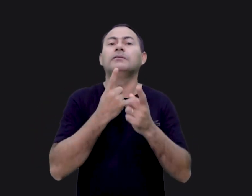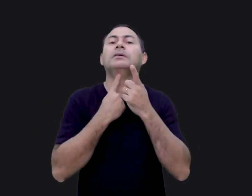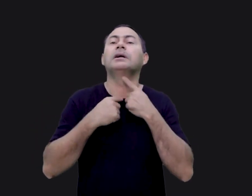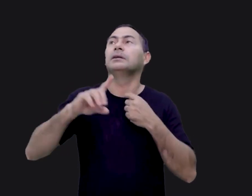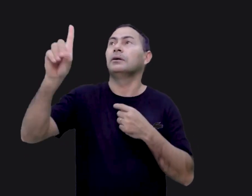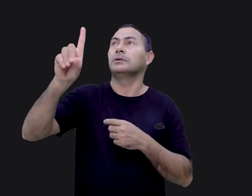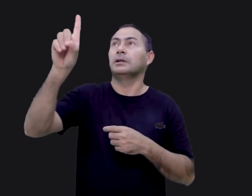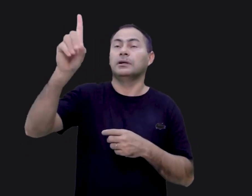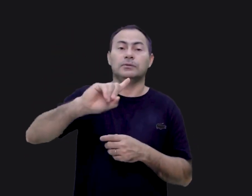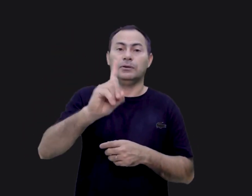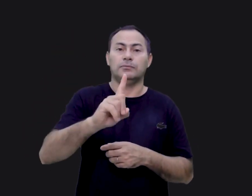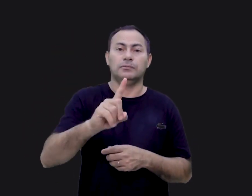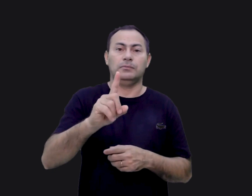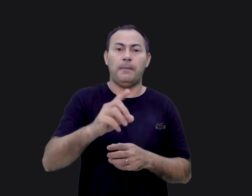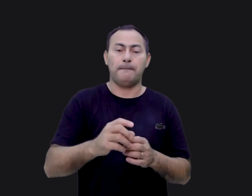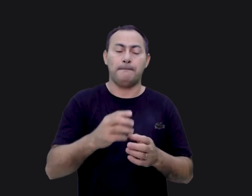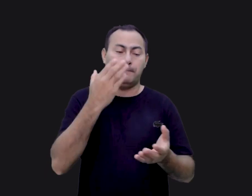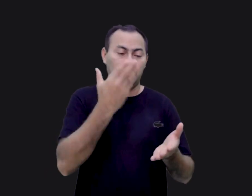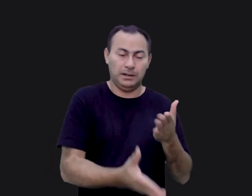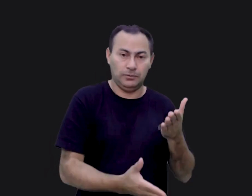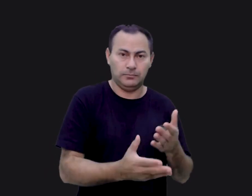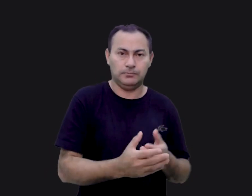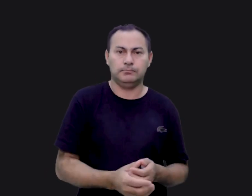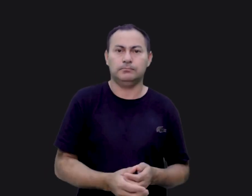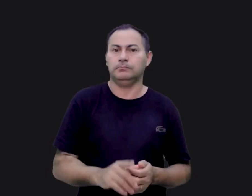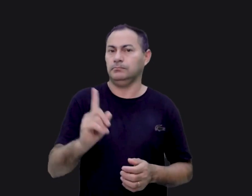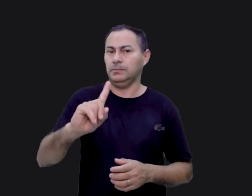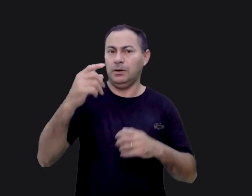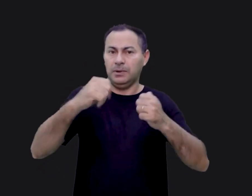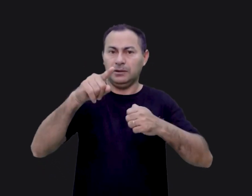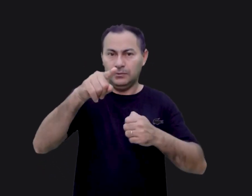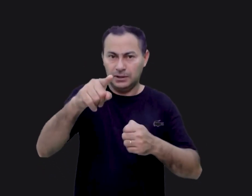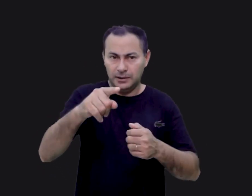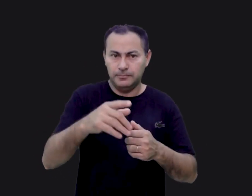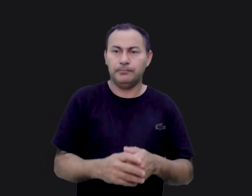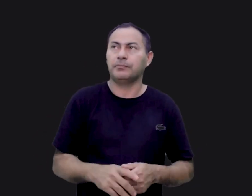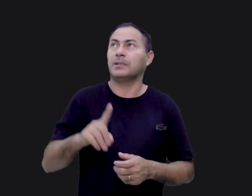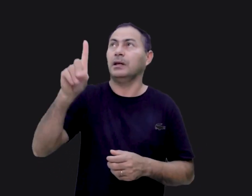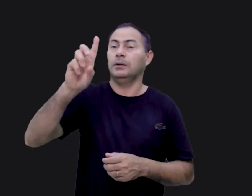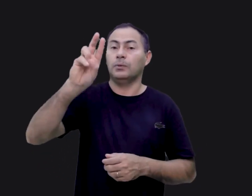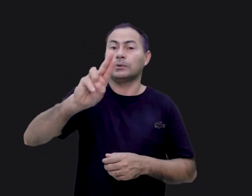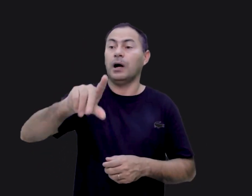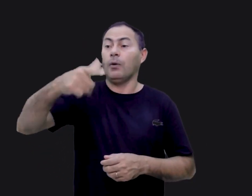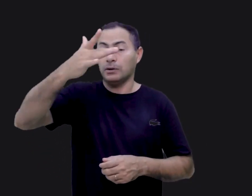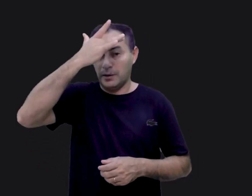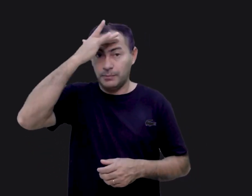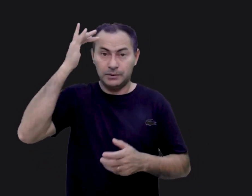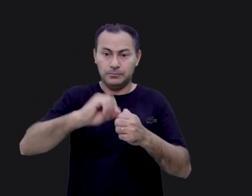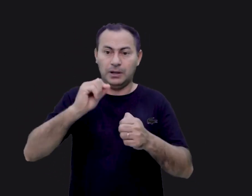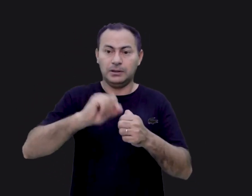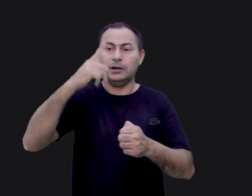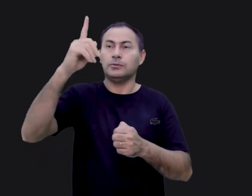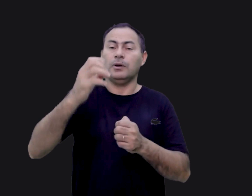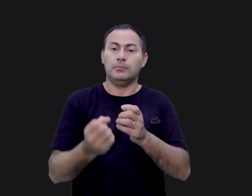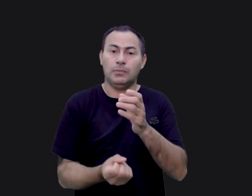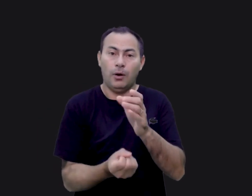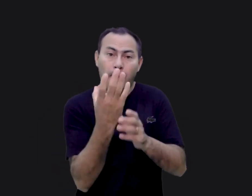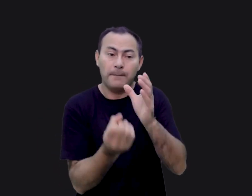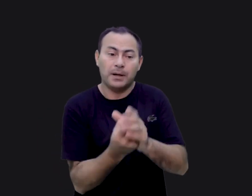fizer a vontade de Deus, Deus não será um perdedor. Ele não precisa de você. Ele usará outra pessoa para fazer sua obra e de